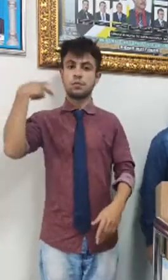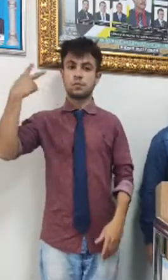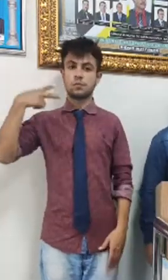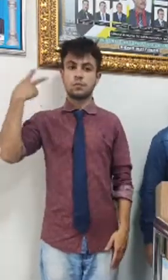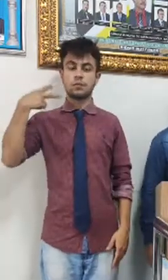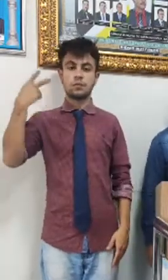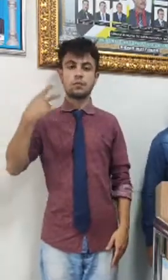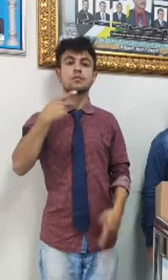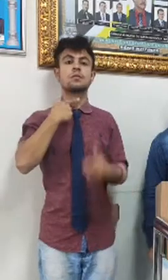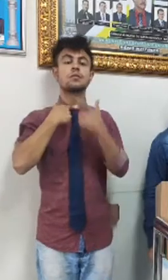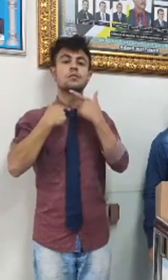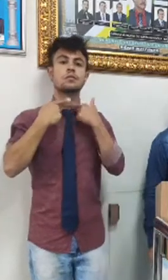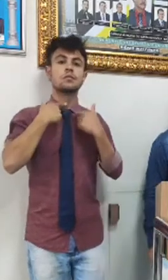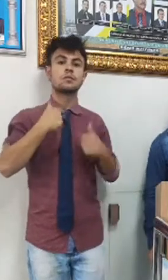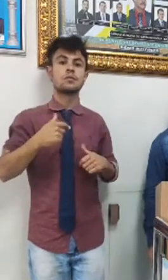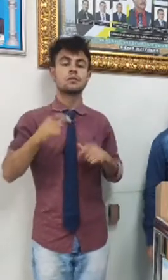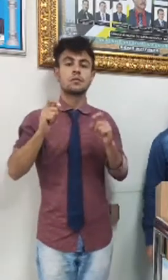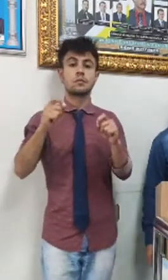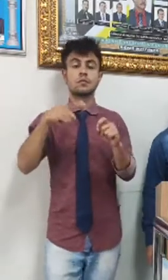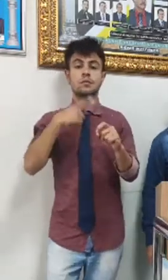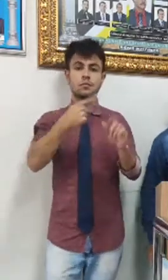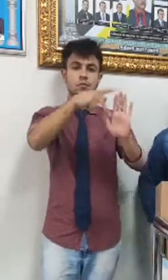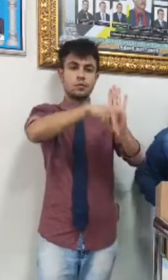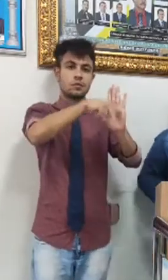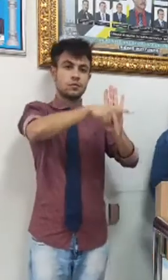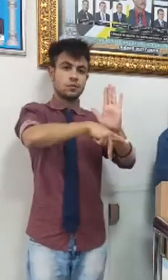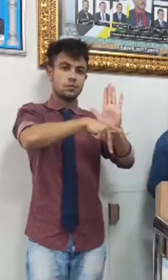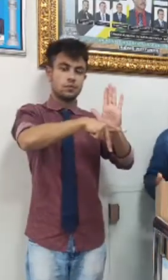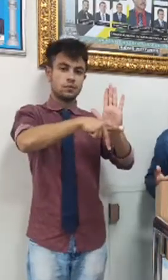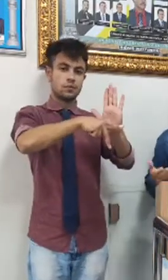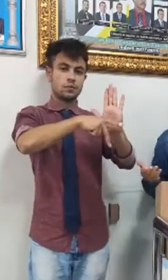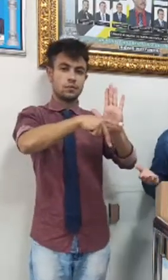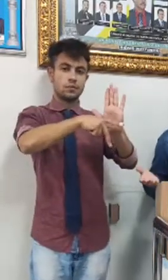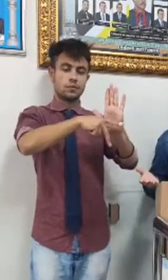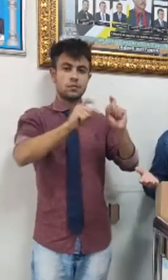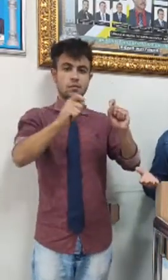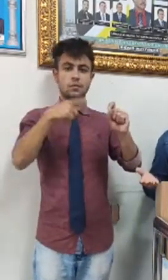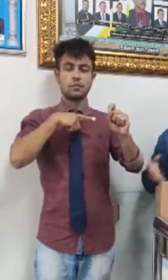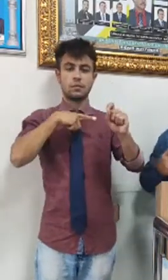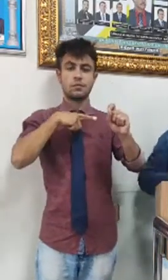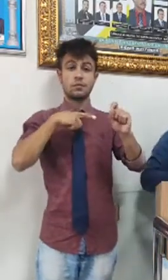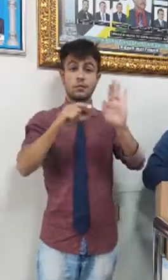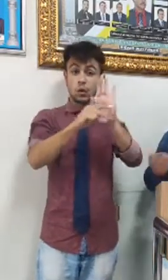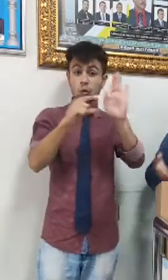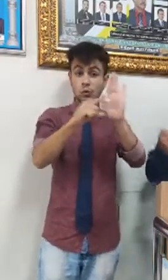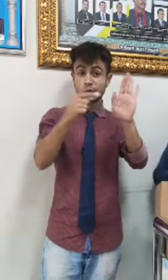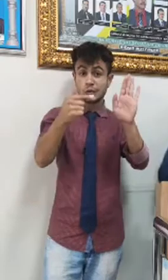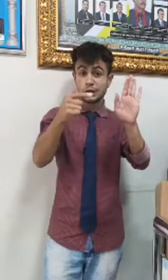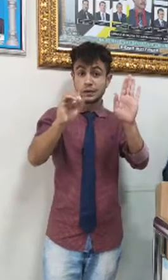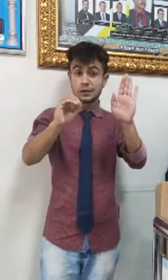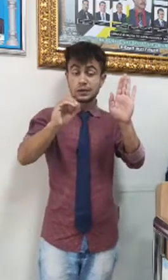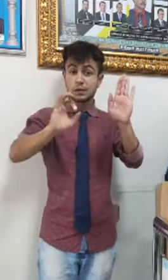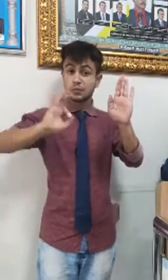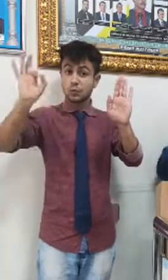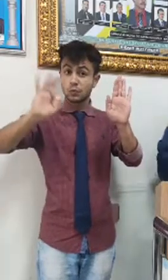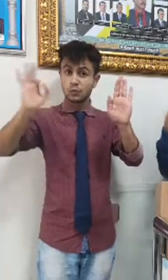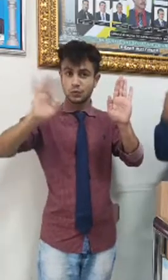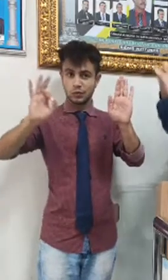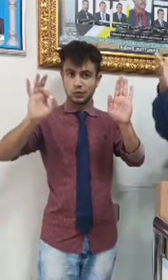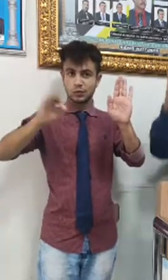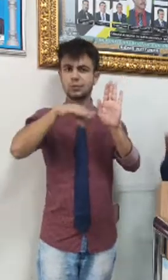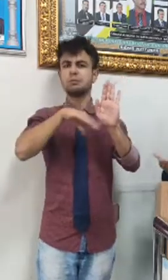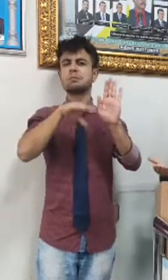não mandaram o projeto ainda de tirar pelo menos 70% dessa taxa. Ou seja, praticamente zerar essa taxa, né? O